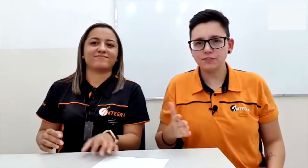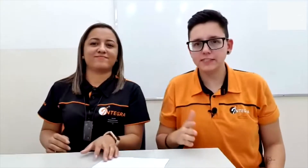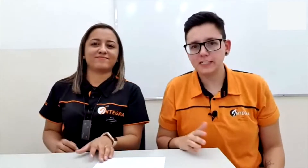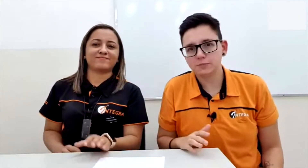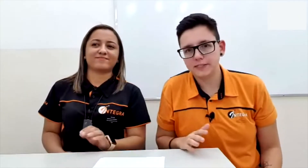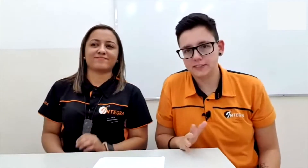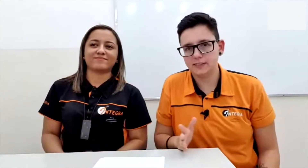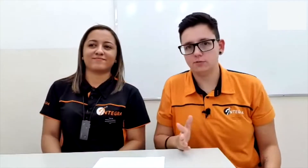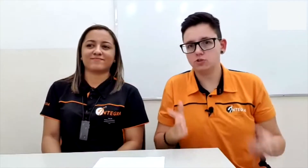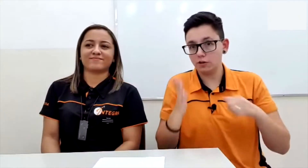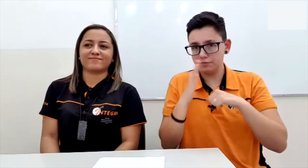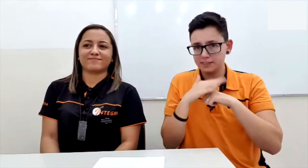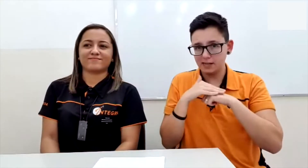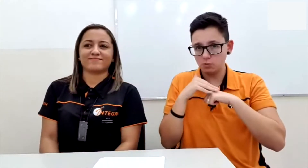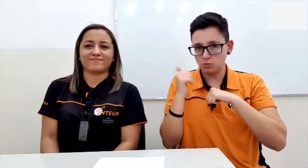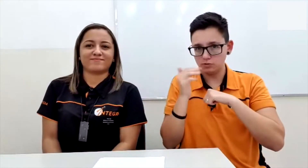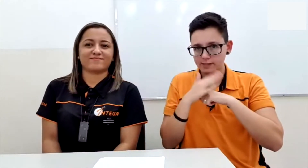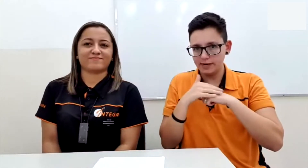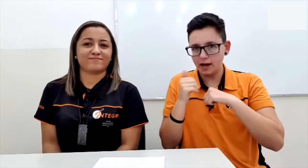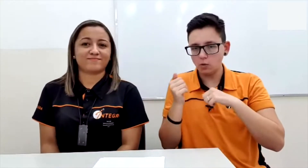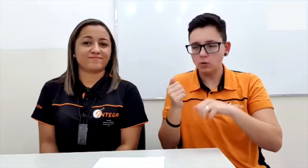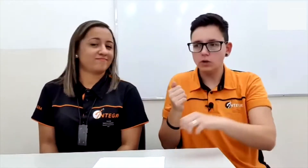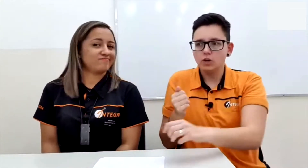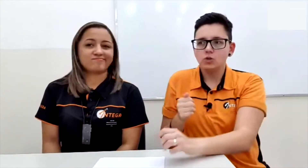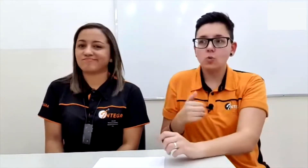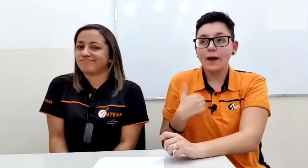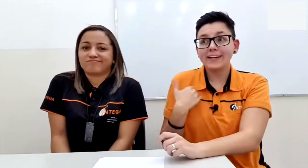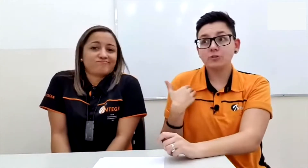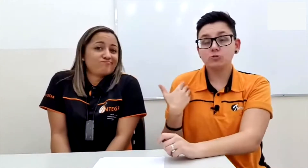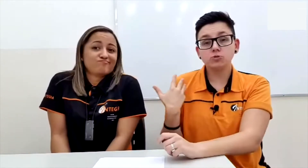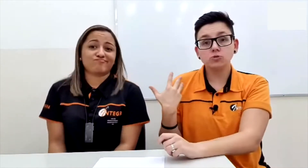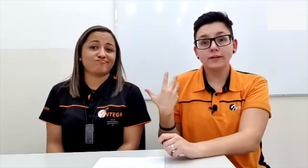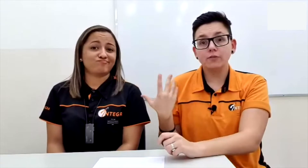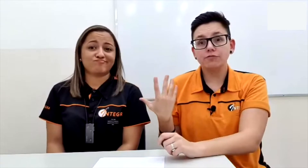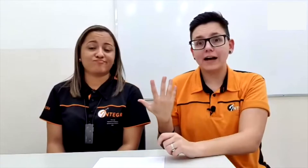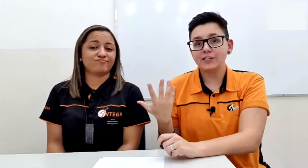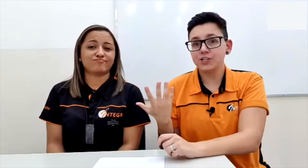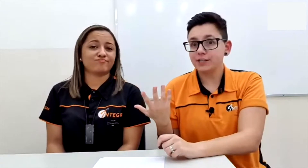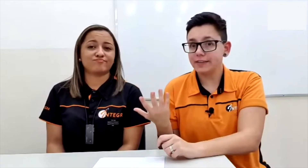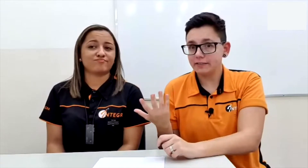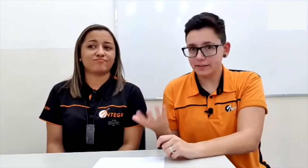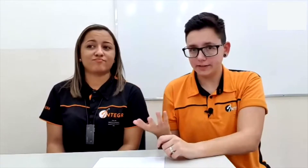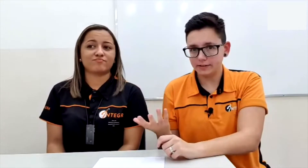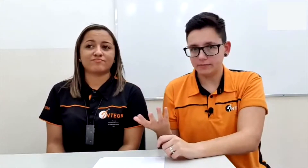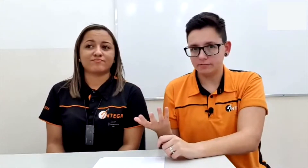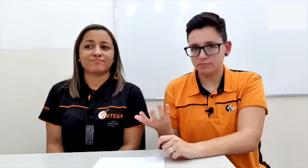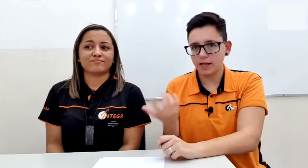fizer a expressão e só fizer o sinal, não é que o surdo não vai te entender,